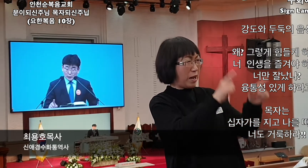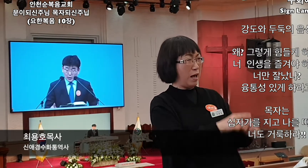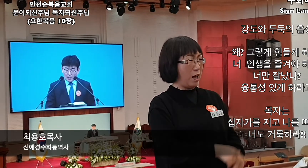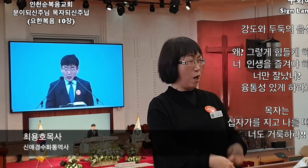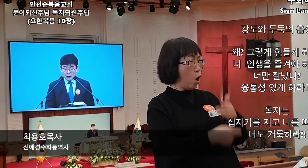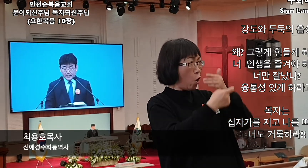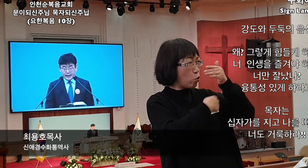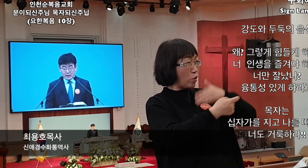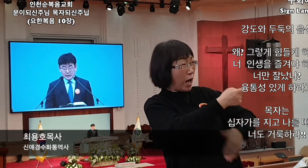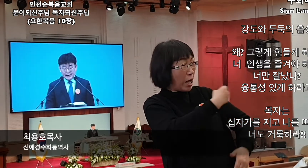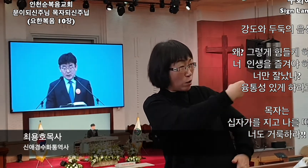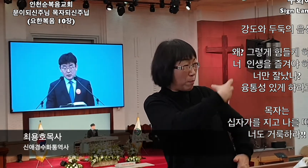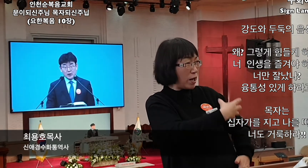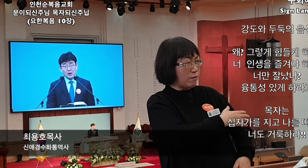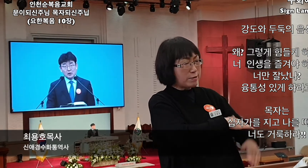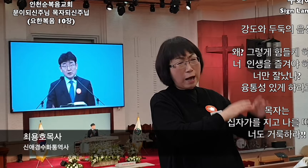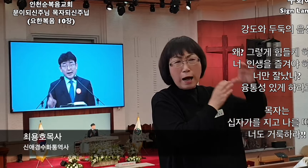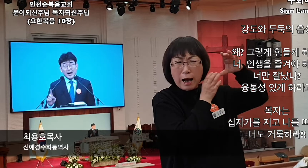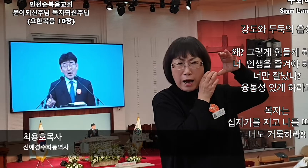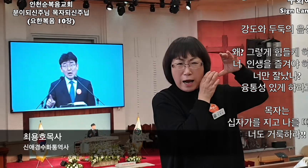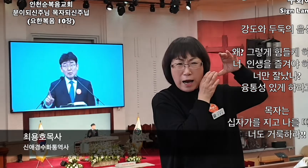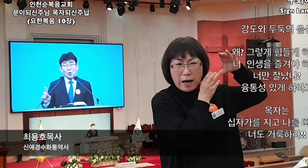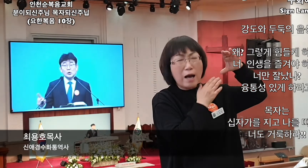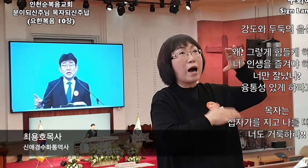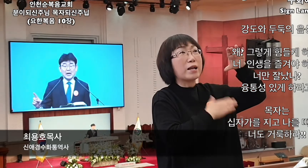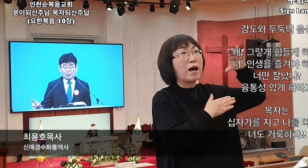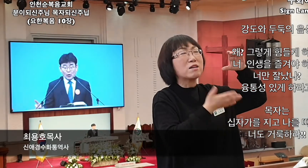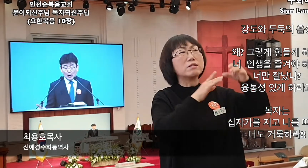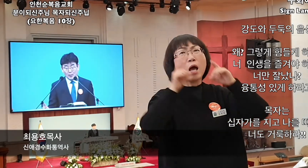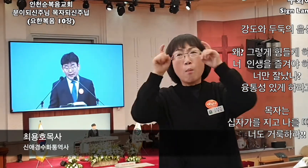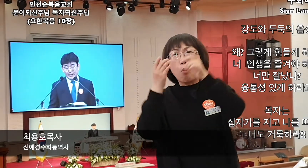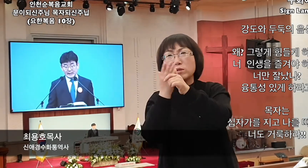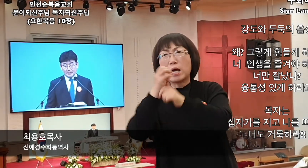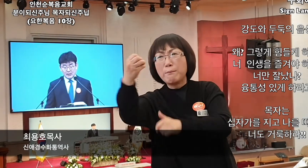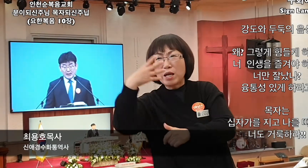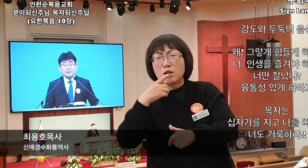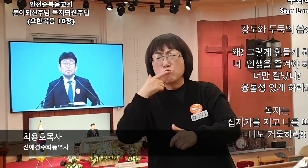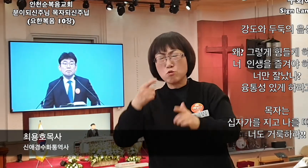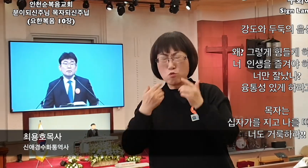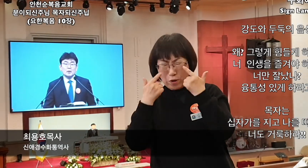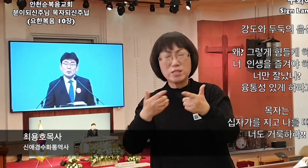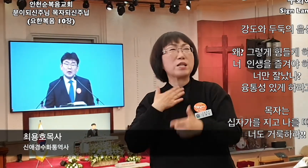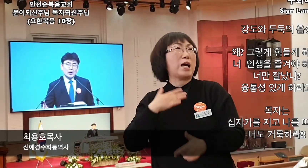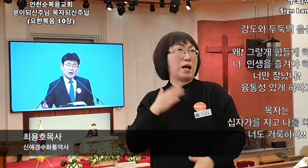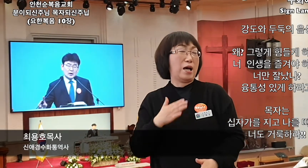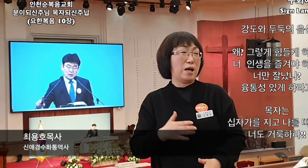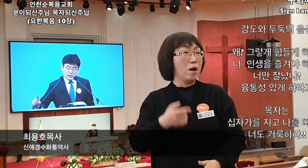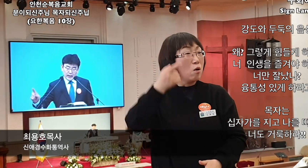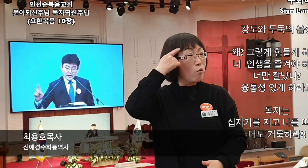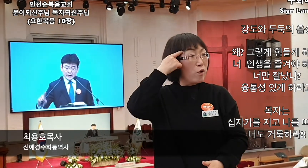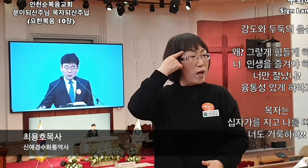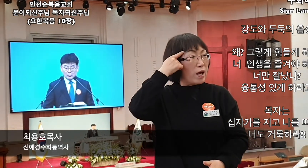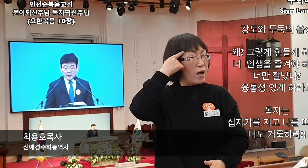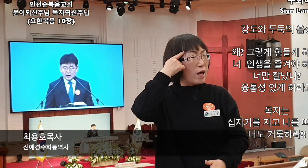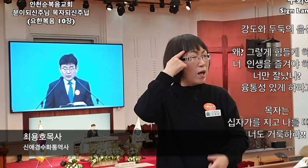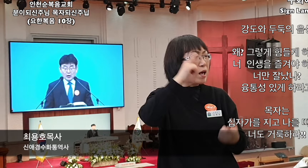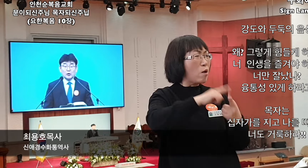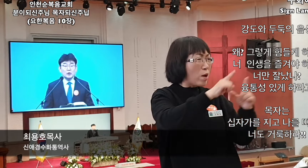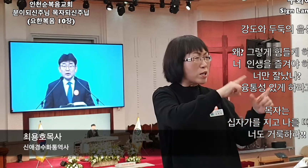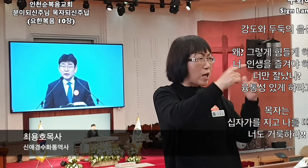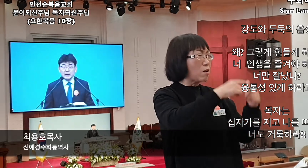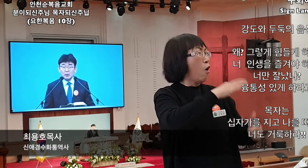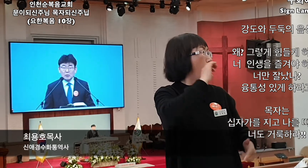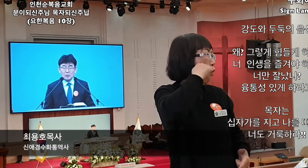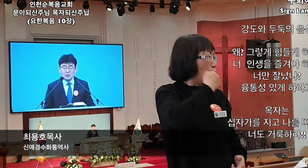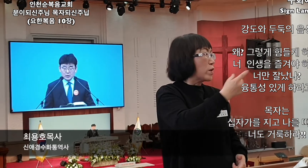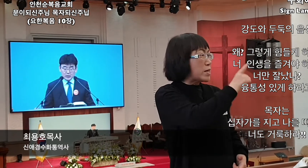도둑과 강도가 뭐라고 얘기하는지 잘 들으셔요. 그래야 목자가 뭐라고 말하는지 압니다. 왜 그렇게 하냐고, 왜 그렇게